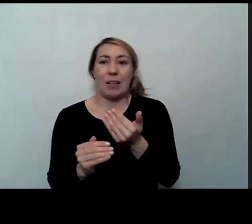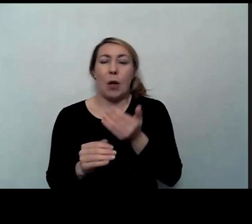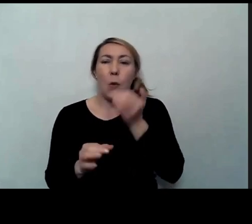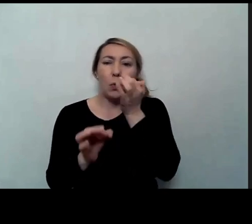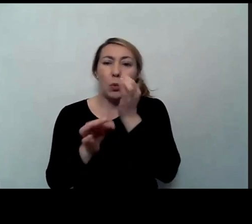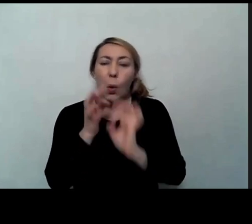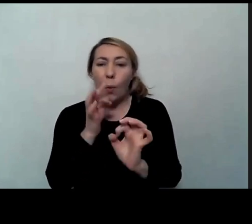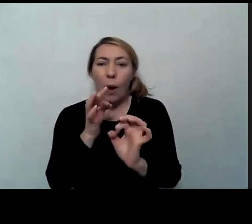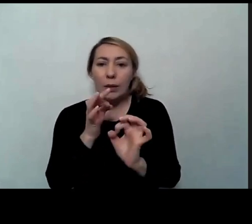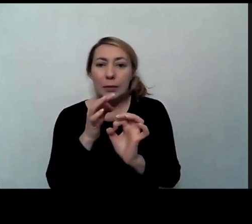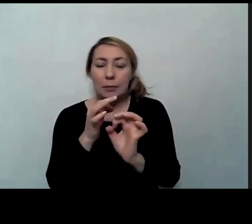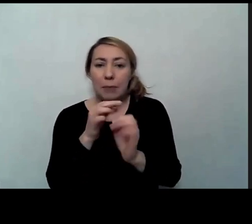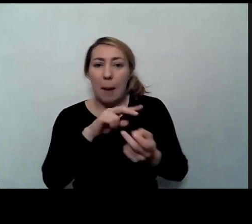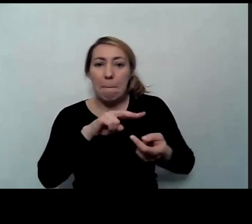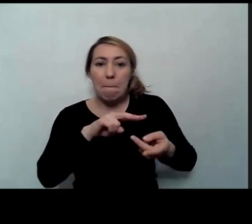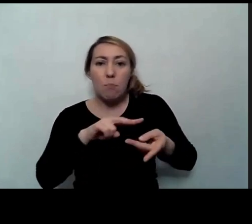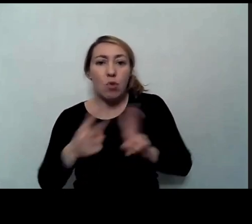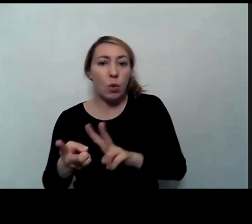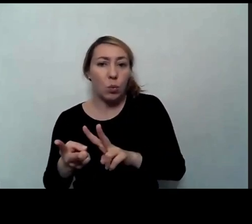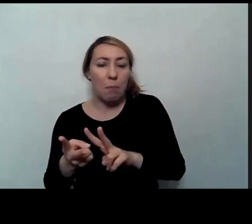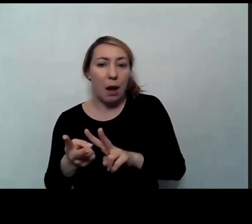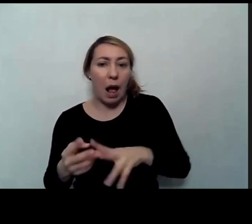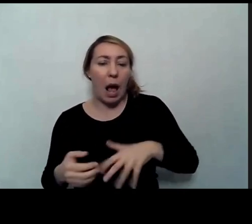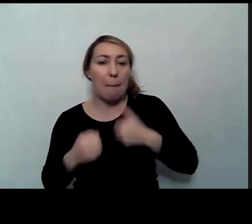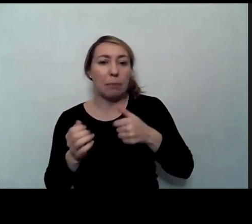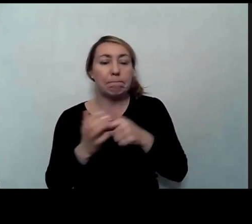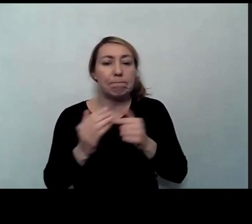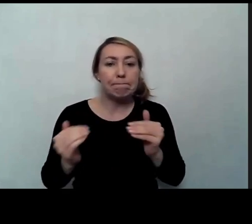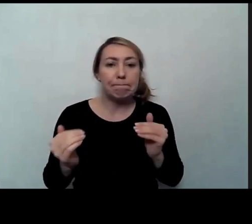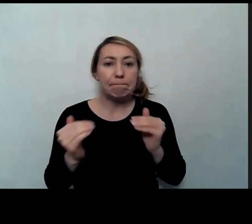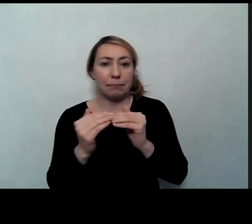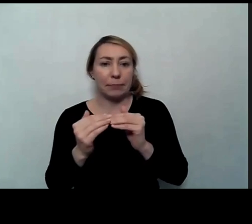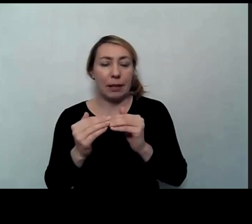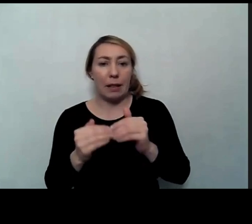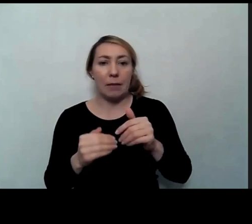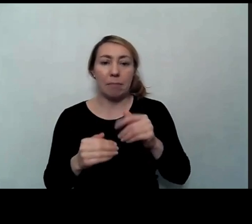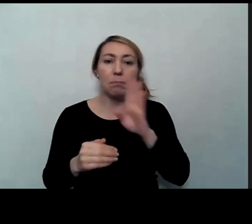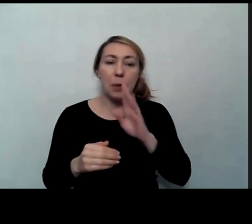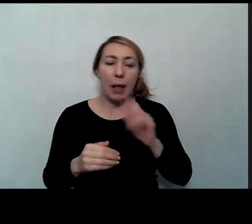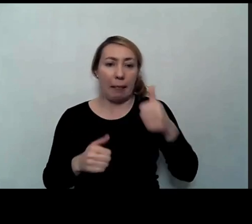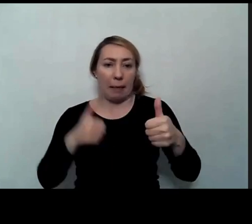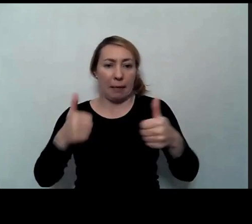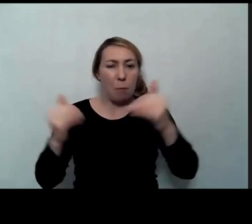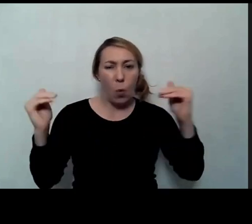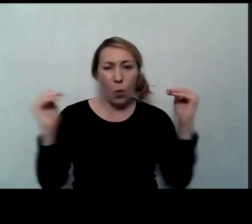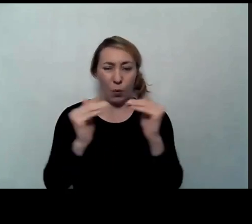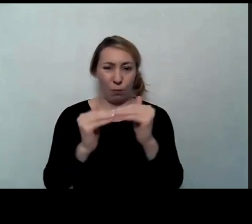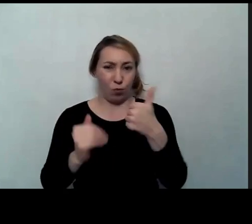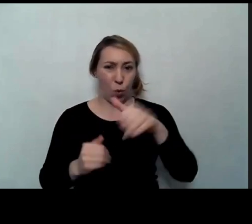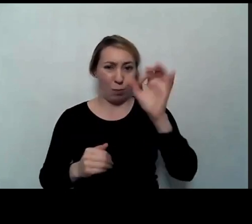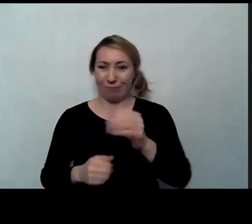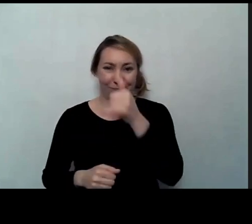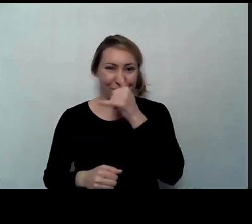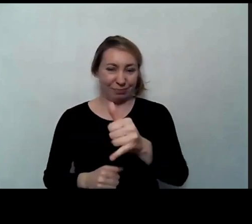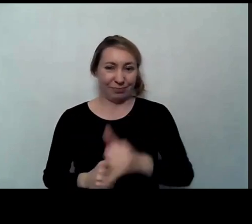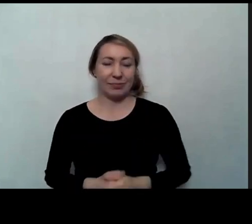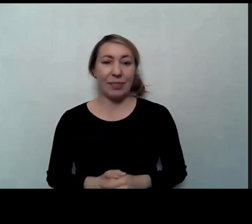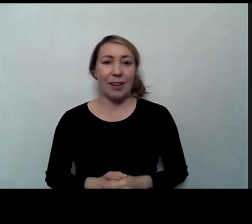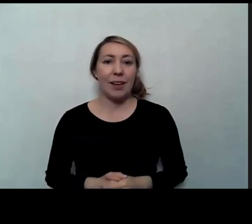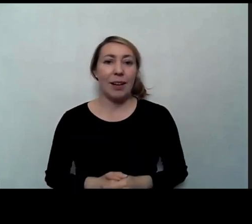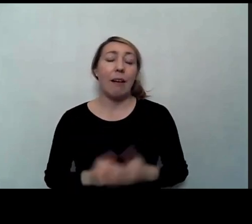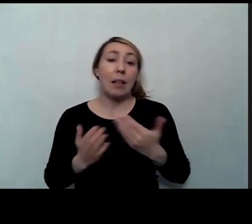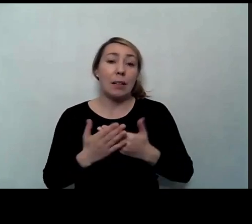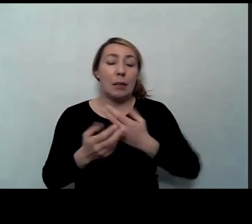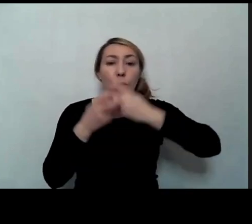dokładny sposób przetłumaczyć, by ta odpowiedniość była 1:1. Dlatego szukałyśmy jako pewnego